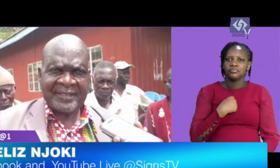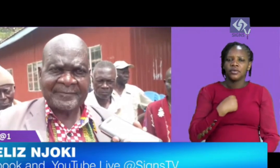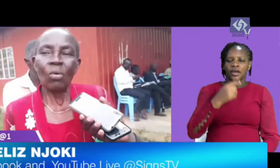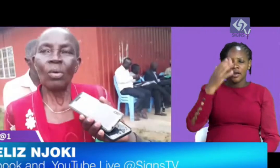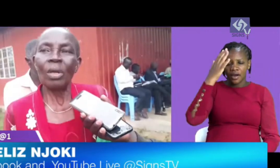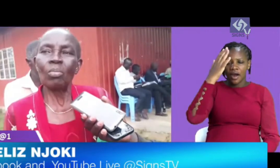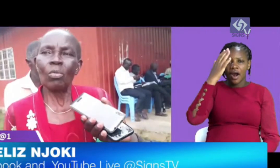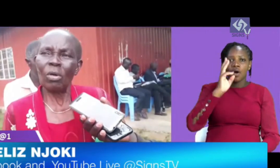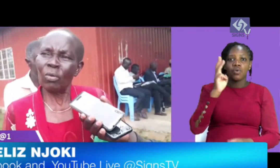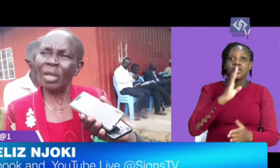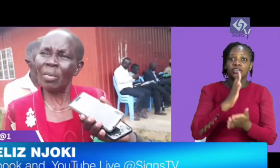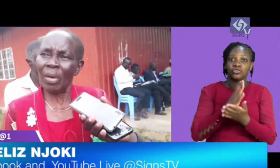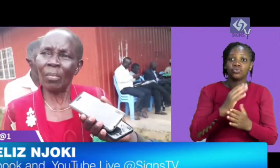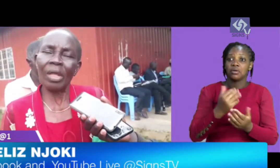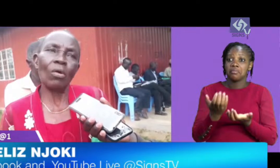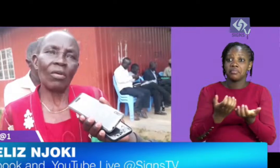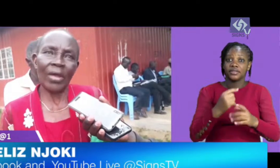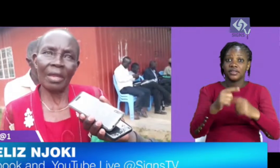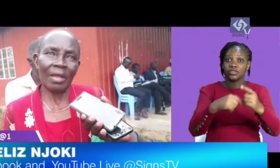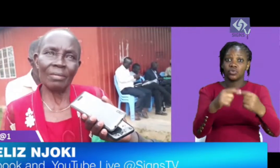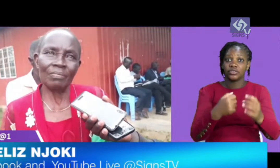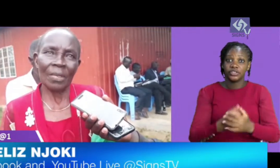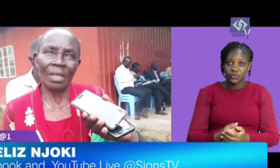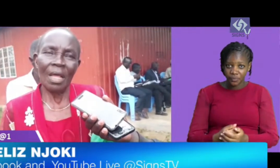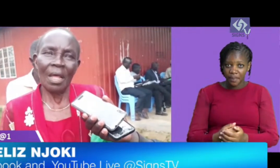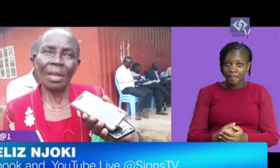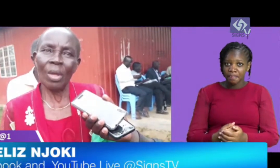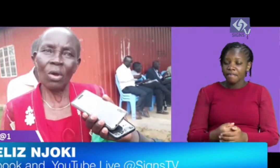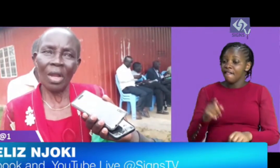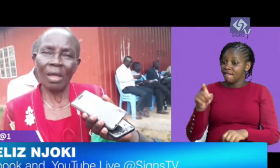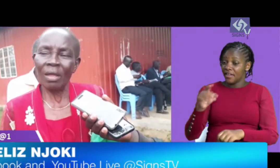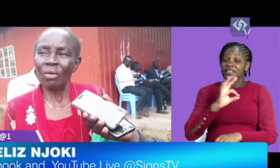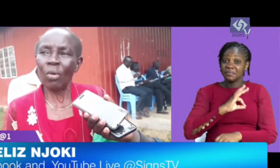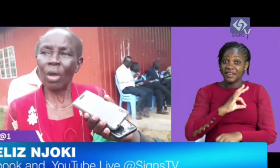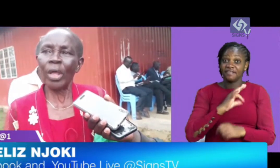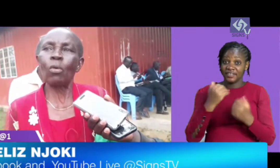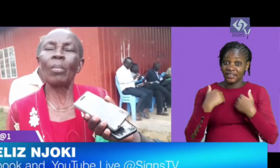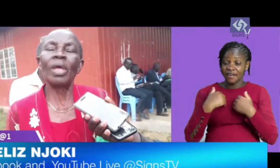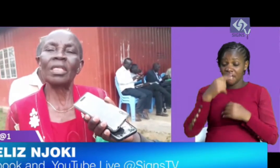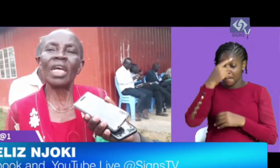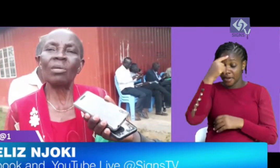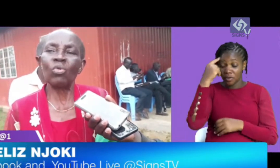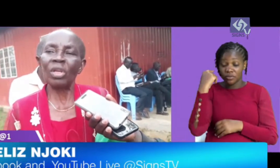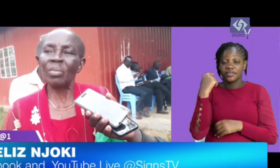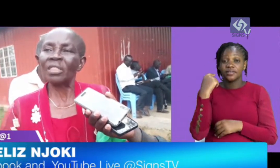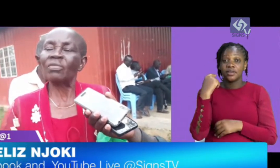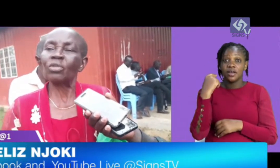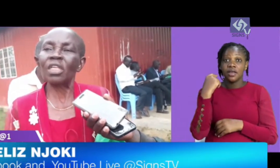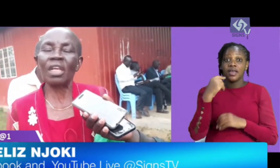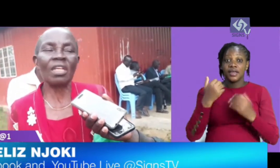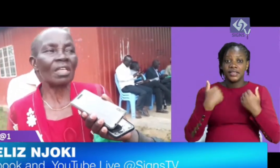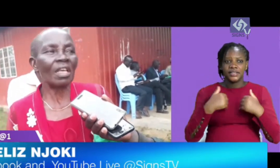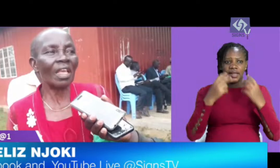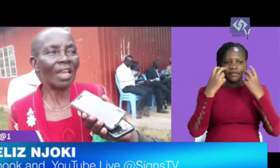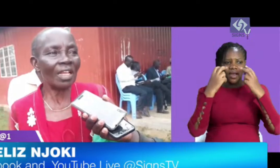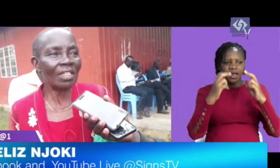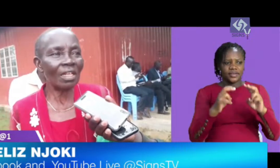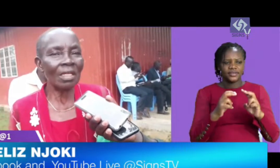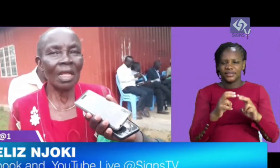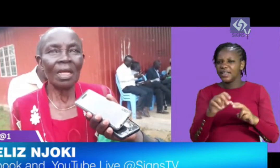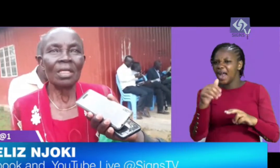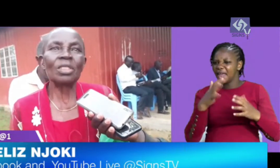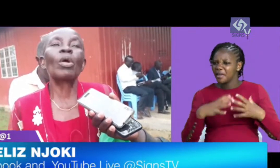pamba. Kulima pamba iko na faida. Nimeona kuna wengi wamejaribu kulima hizi vitu